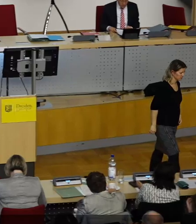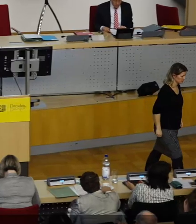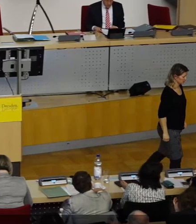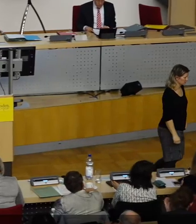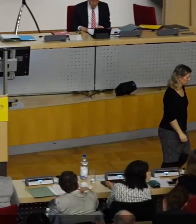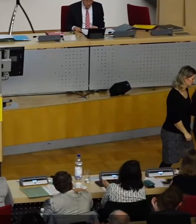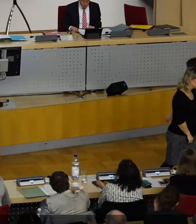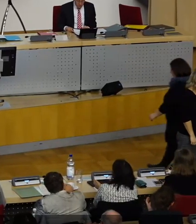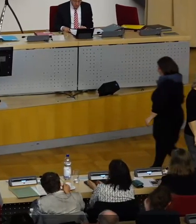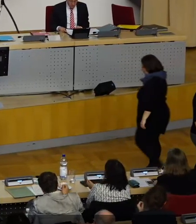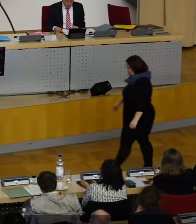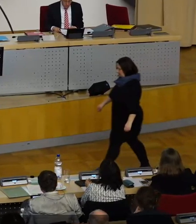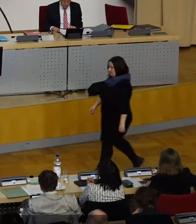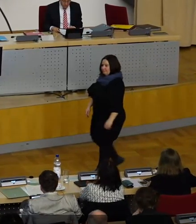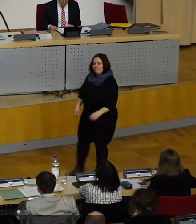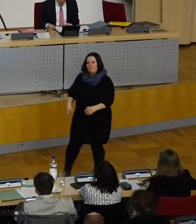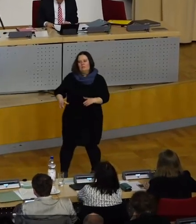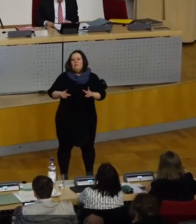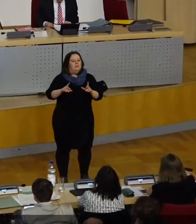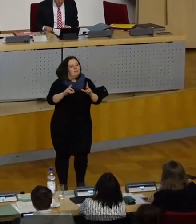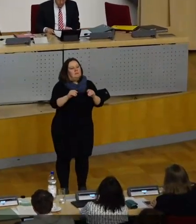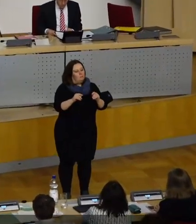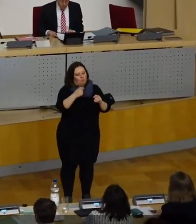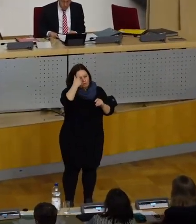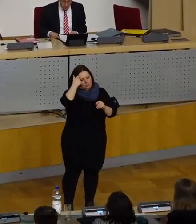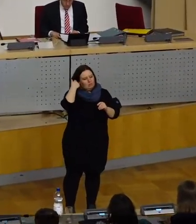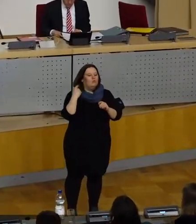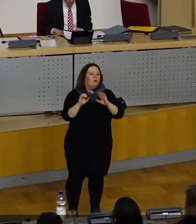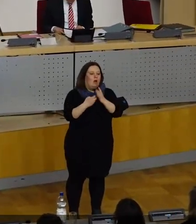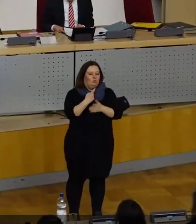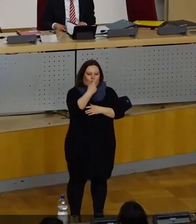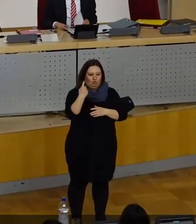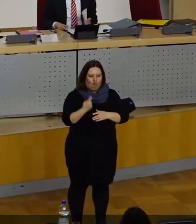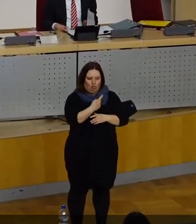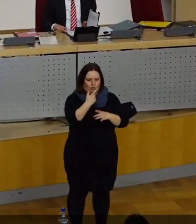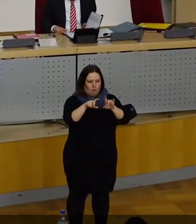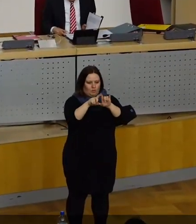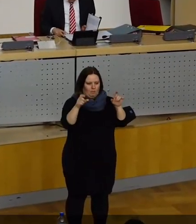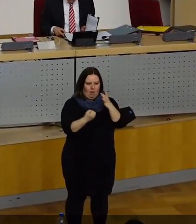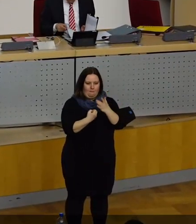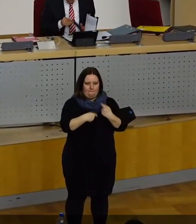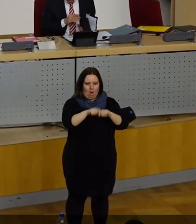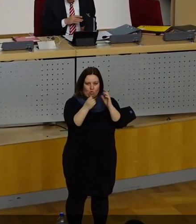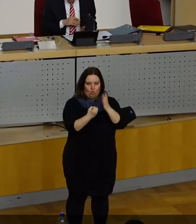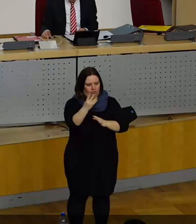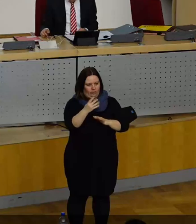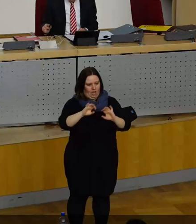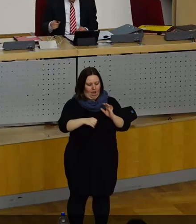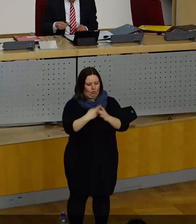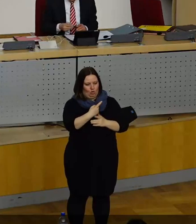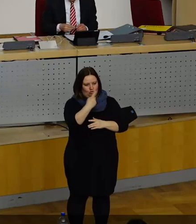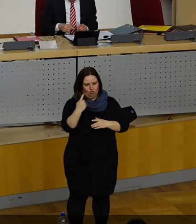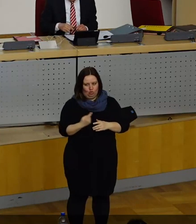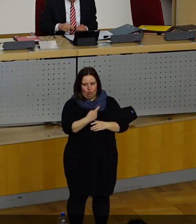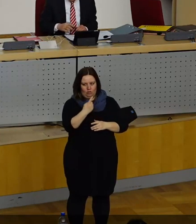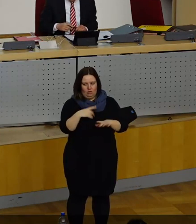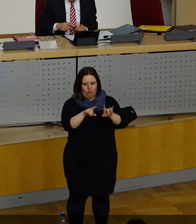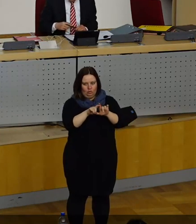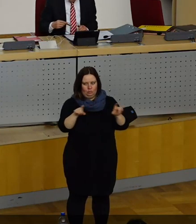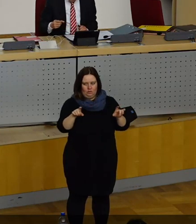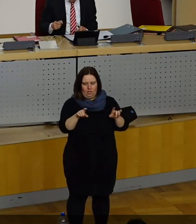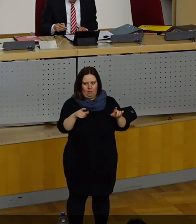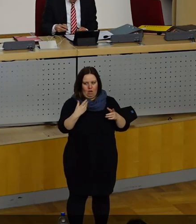Soweit zum Abschluss der aktuellen Stunde zum Thema Baukultur in Dresden. Wir kommen zur Stunde zum Thema,